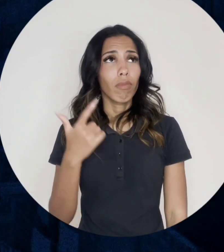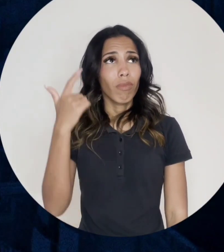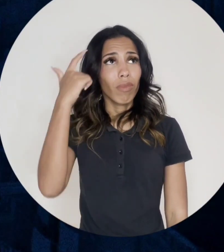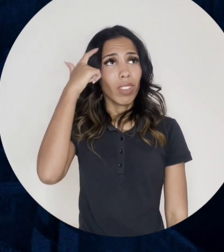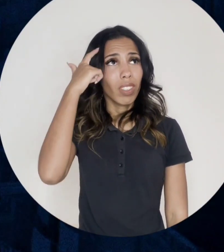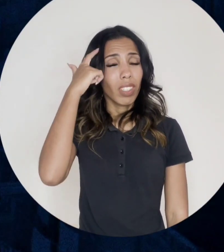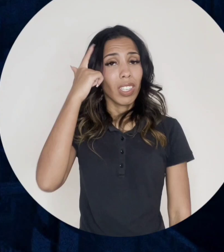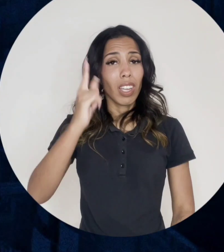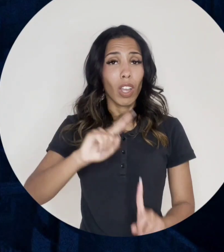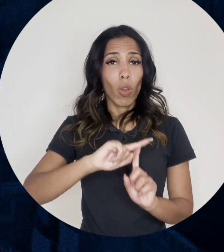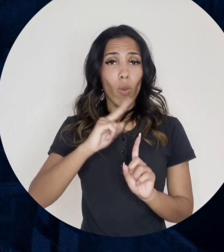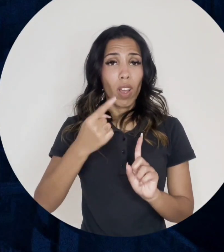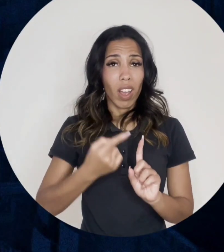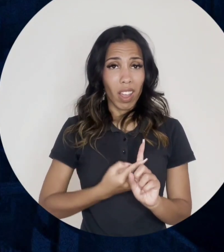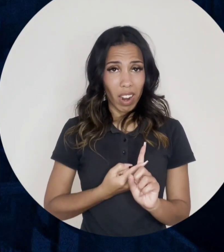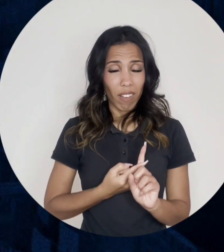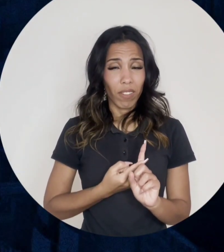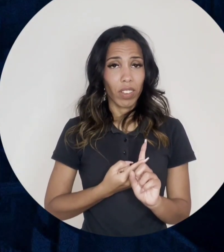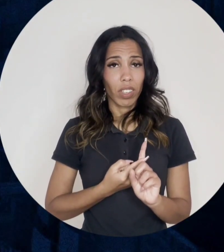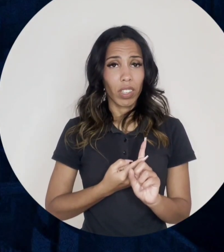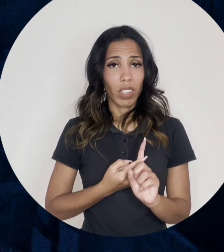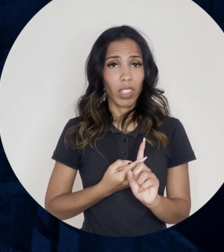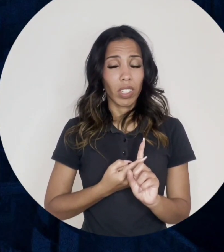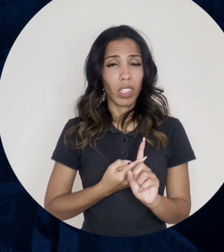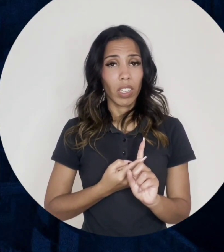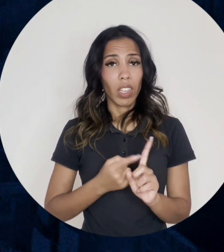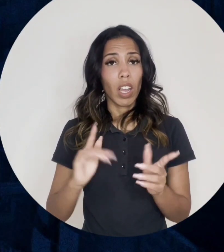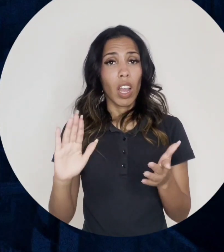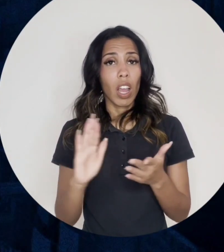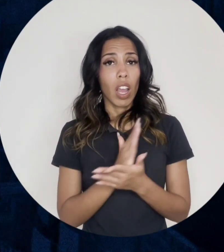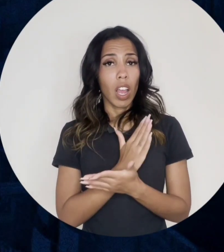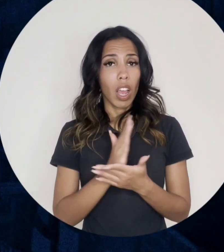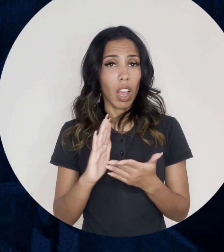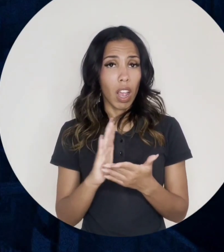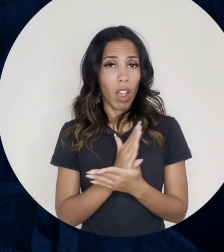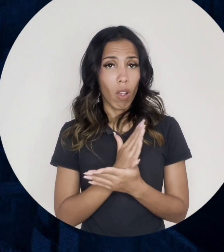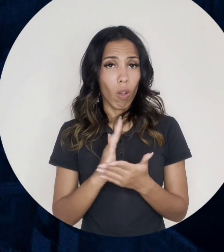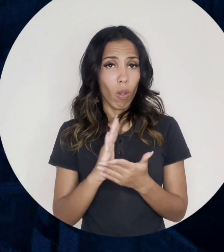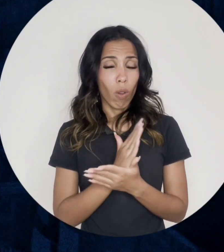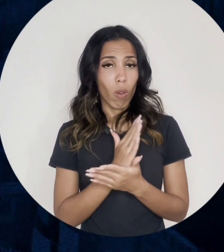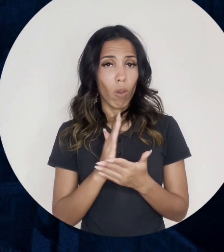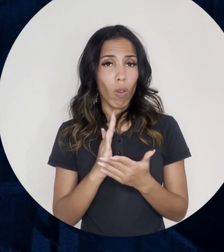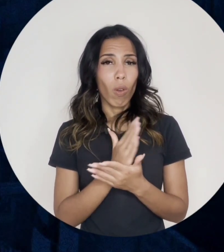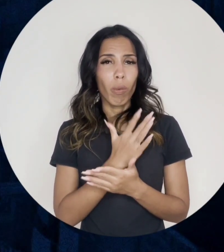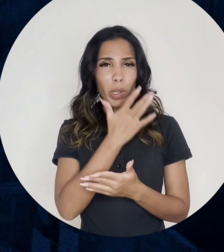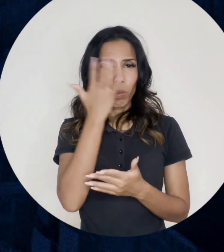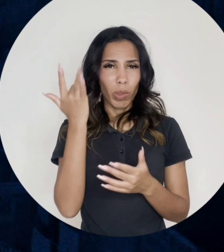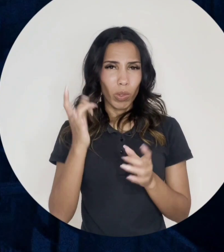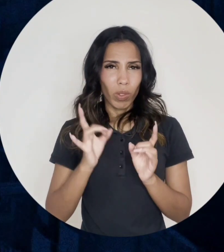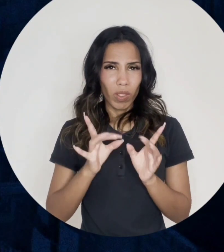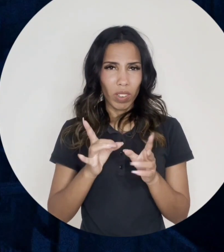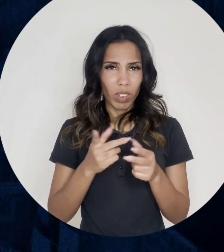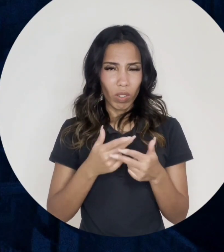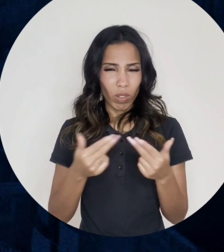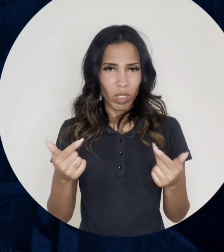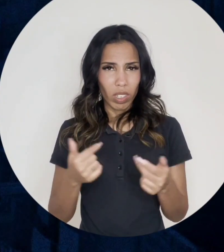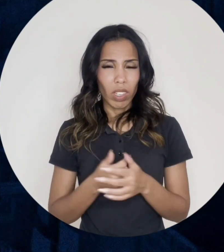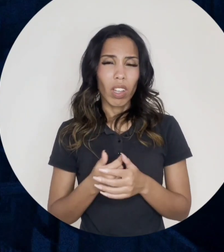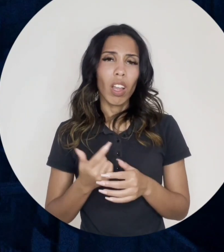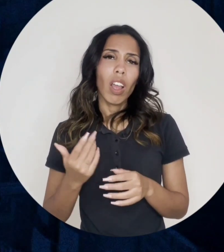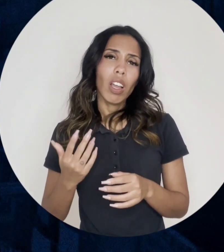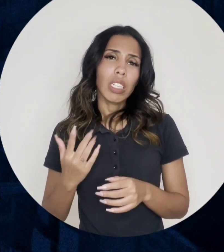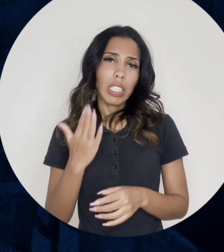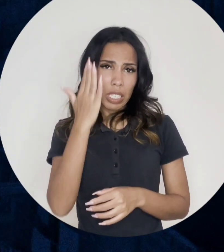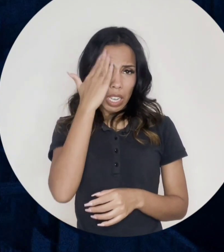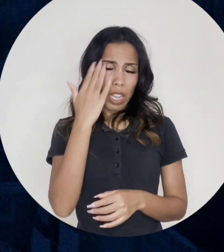ia grávida. Alguns comerciantes, minha mãe ajudava, né? Sabendo que ela estava lá, eu